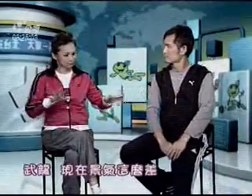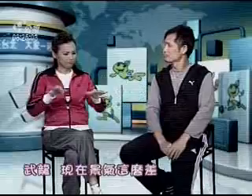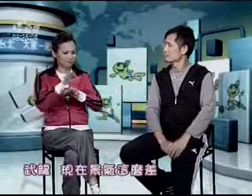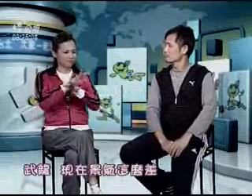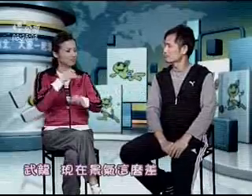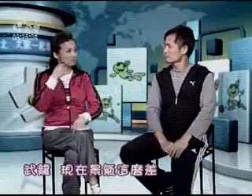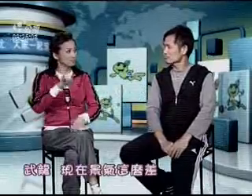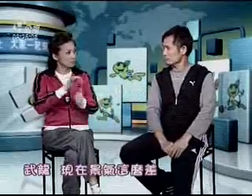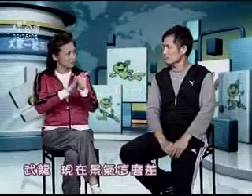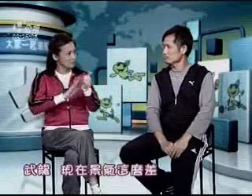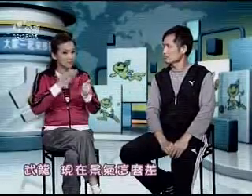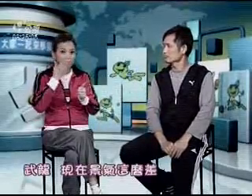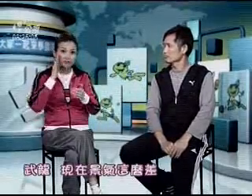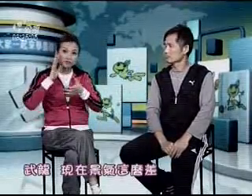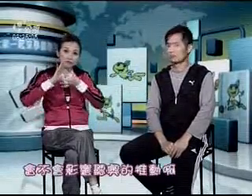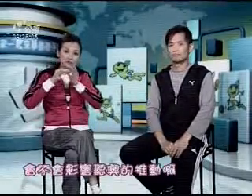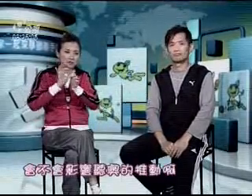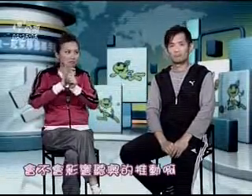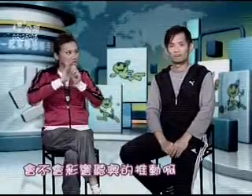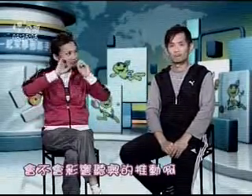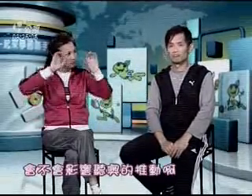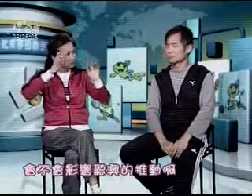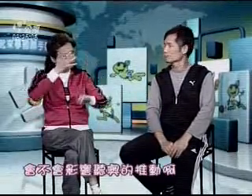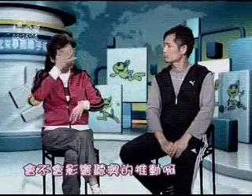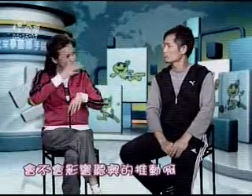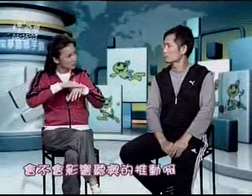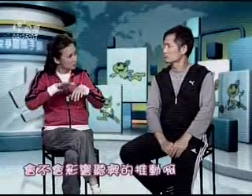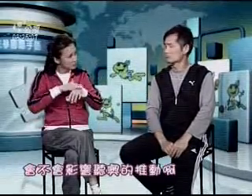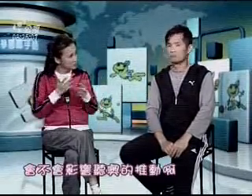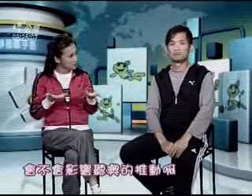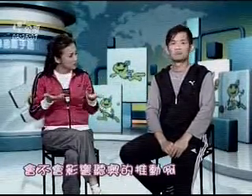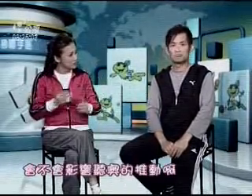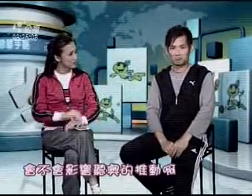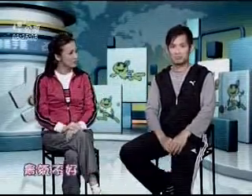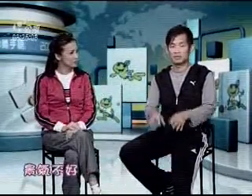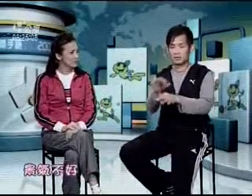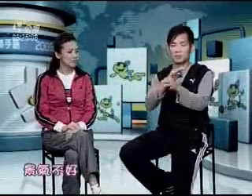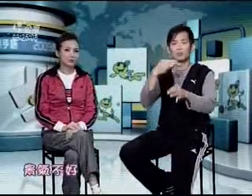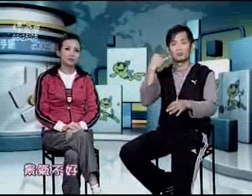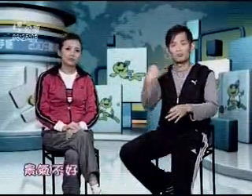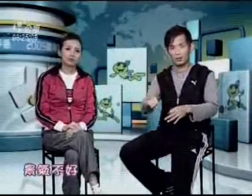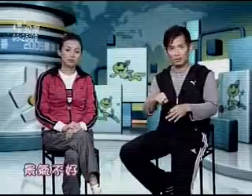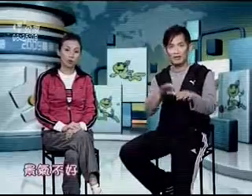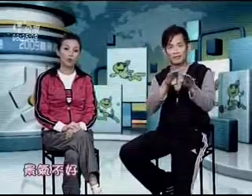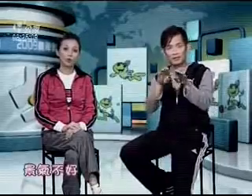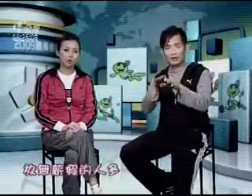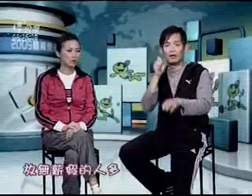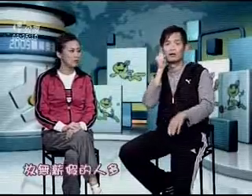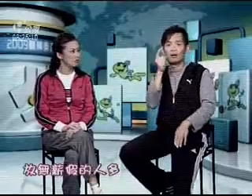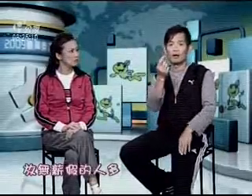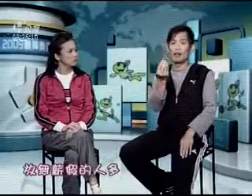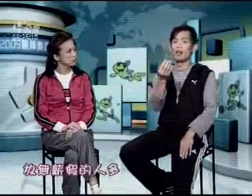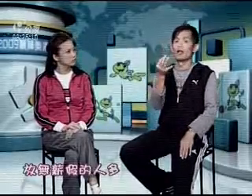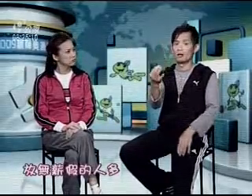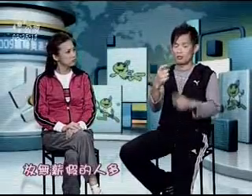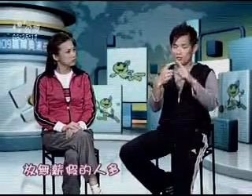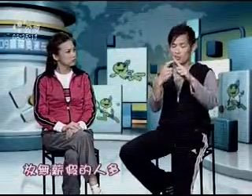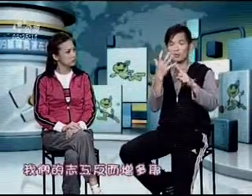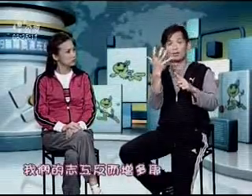武龙，现在景气这么差，会不会影响听奥的推动啊？ 哎，景气不好，放无薪假的人多，我们的